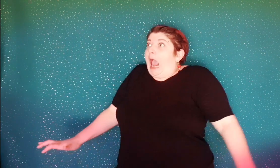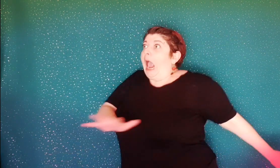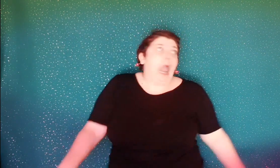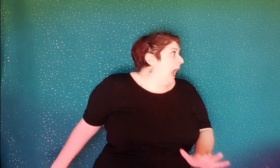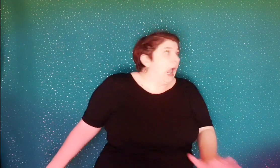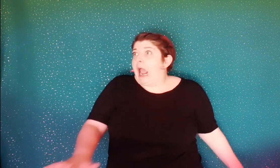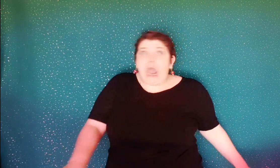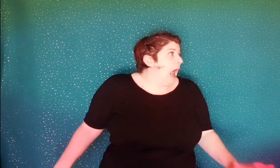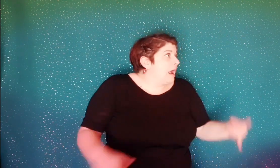tons.